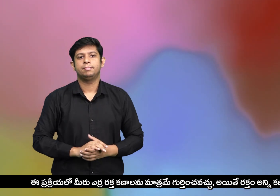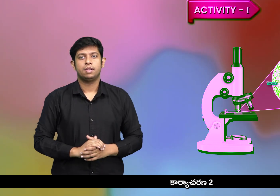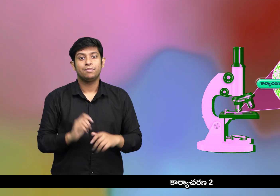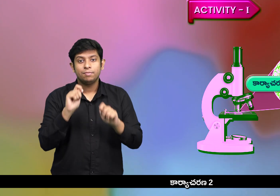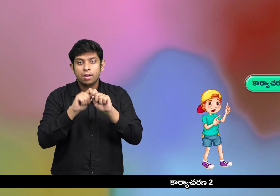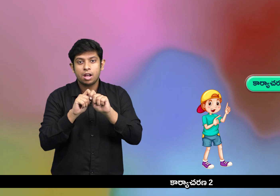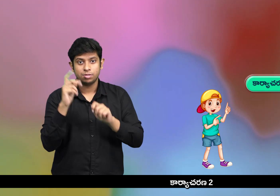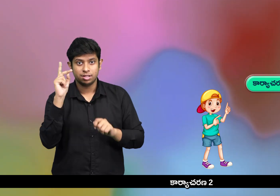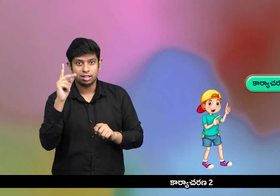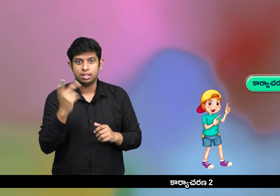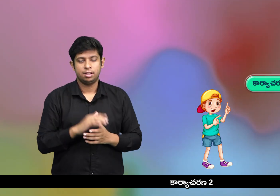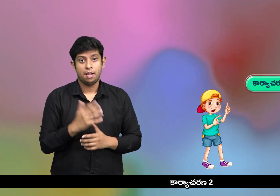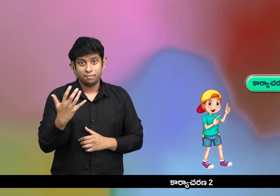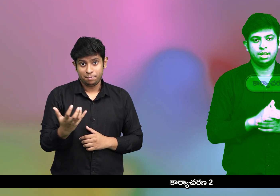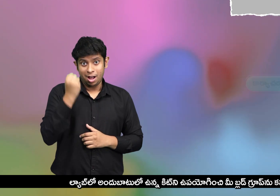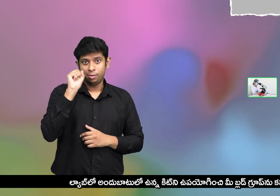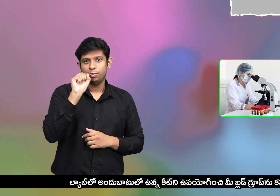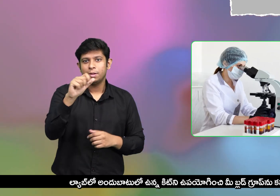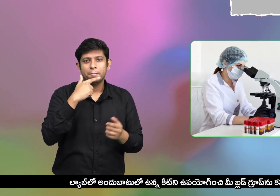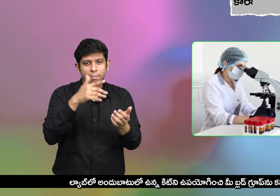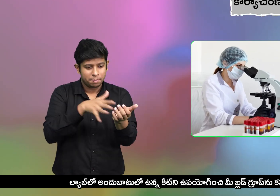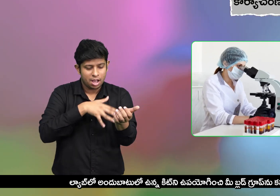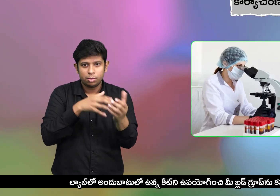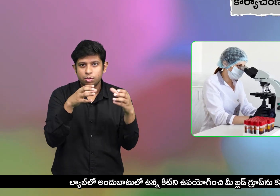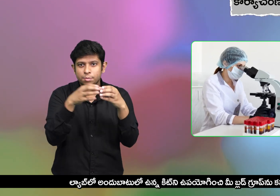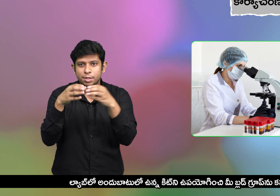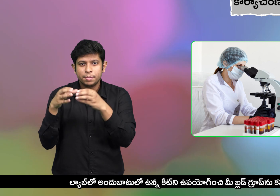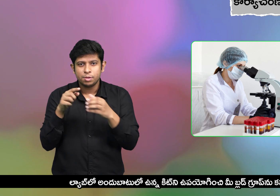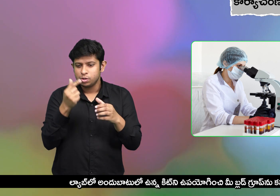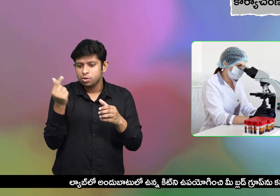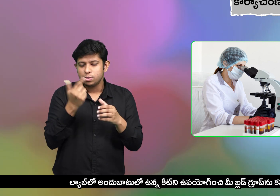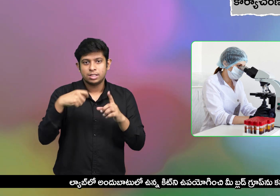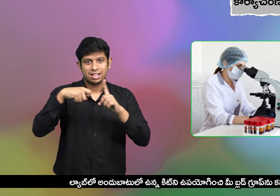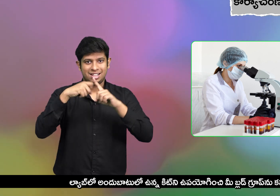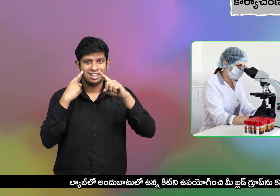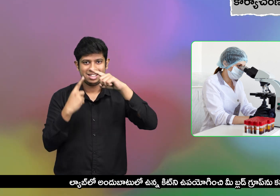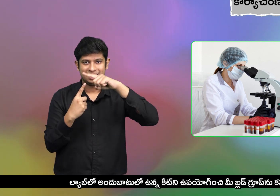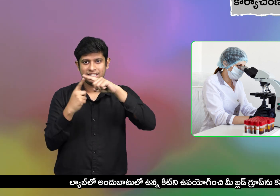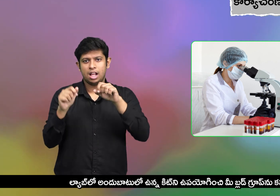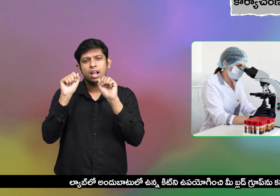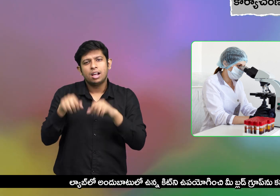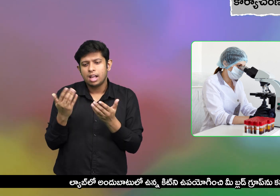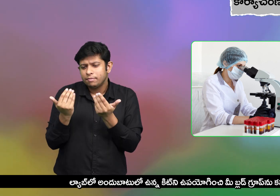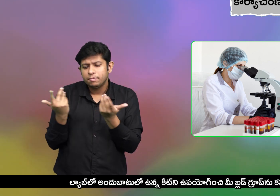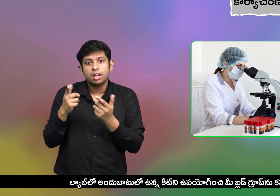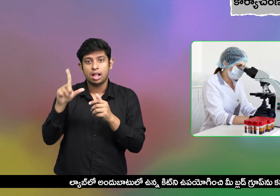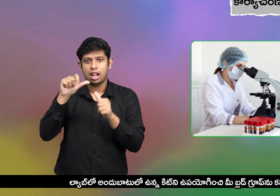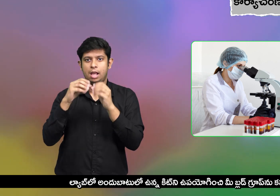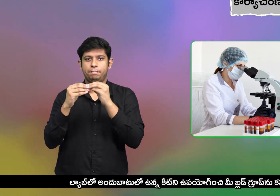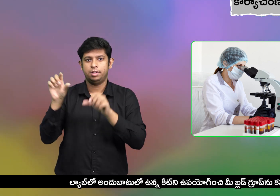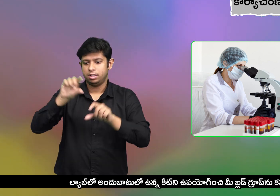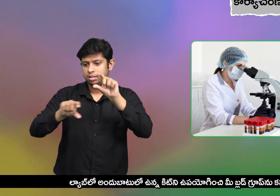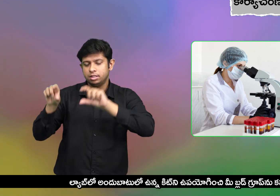ఉంటుంది. కార్యాచరణ 2. ల్యాబ్లో అందుబాటులో ఉన్న కిట్ని ఉపయోగించి మీ బ్లడ్